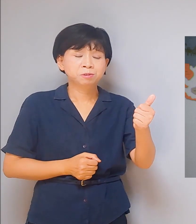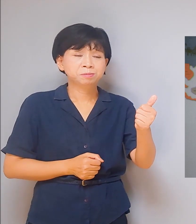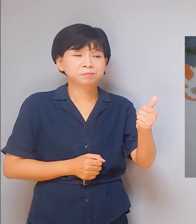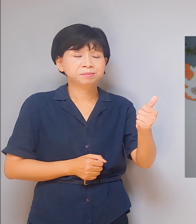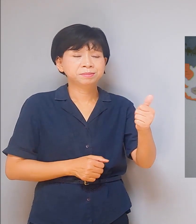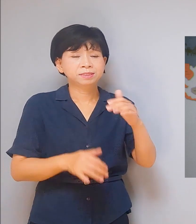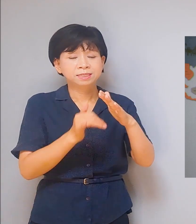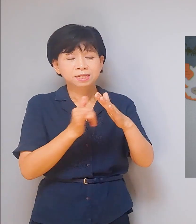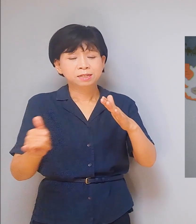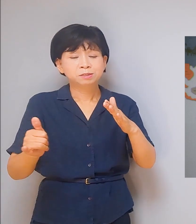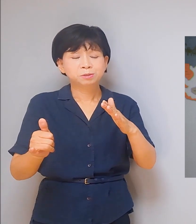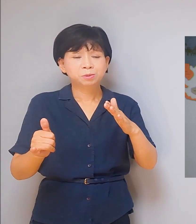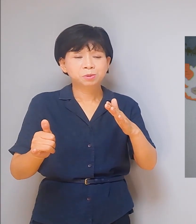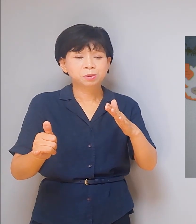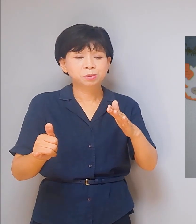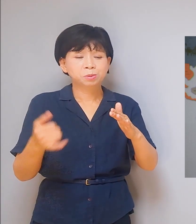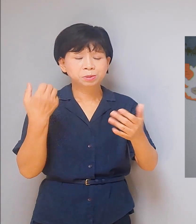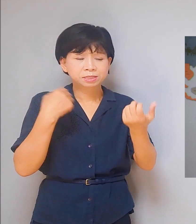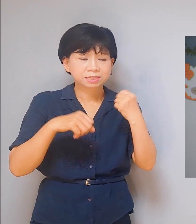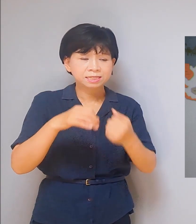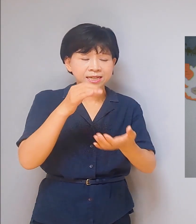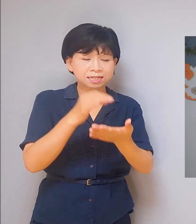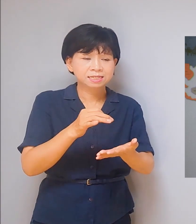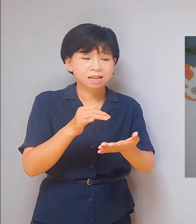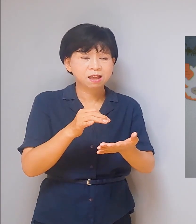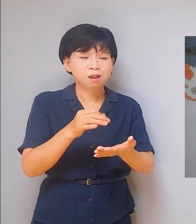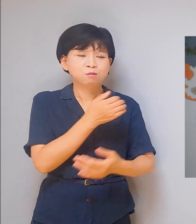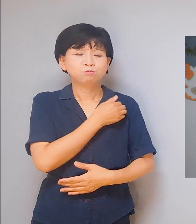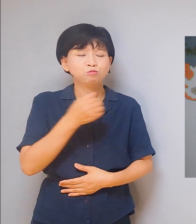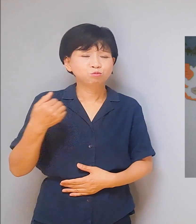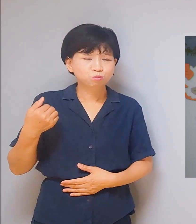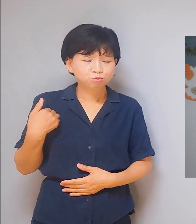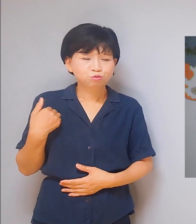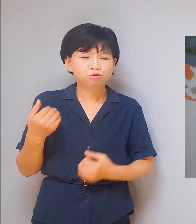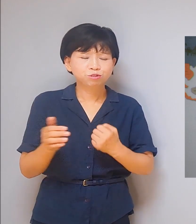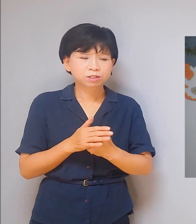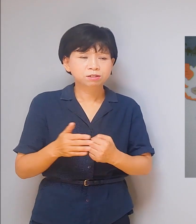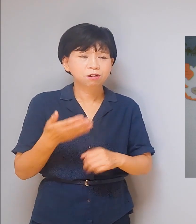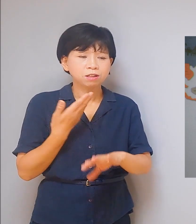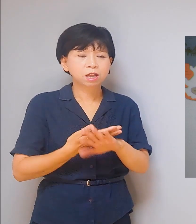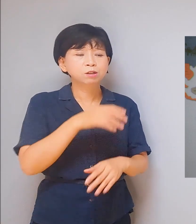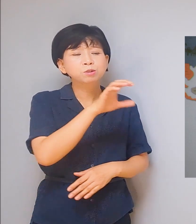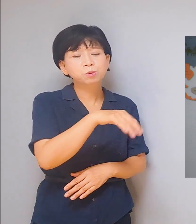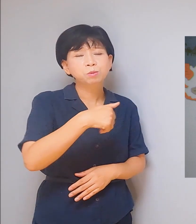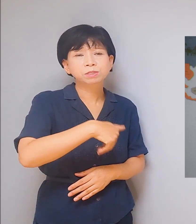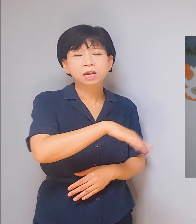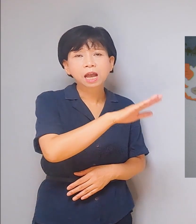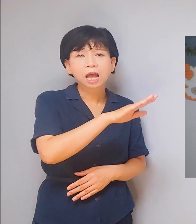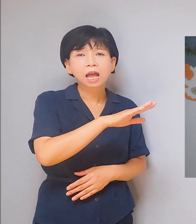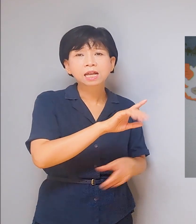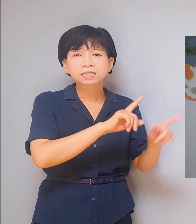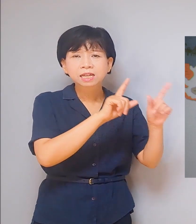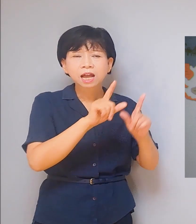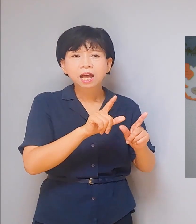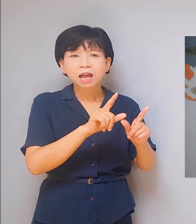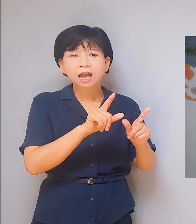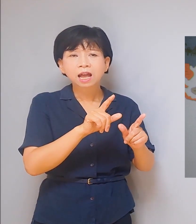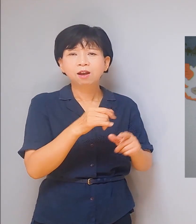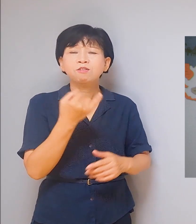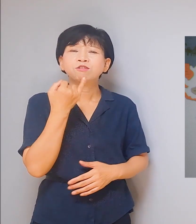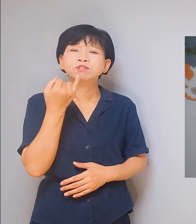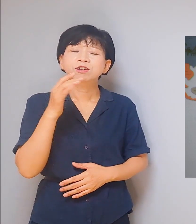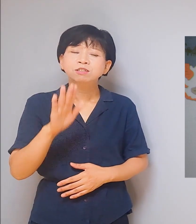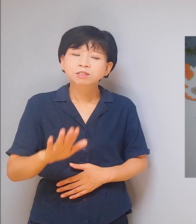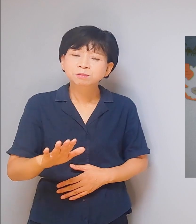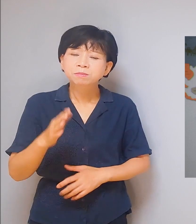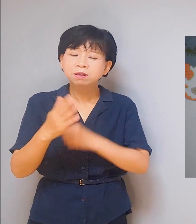대가족과 그 재산으로 고향이 아닌 다른 곳에 갈 수도 있었습니다. 그런데 하나님의 약속으로 야곱은 그